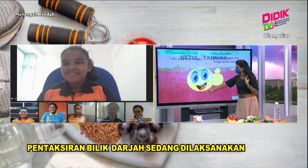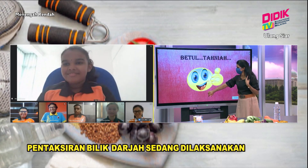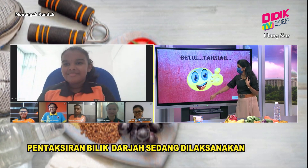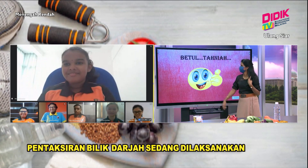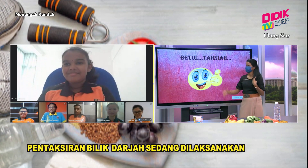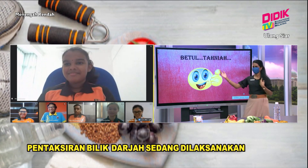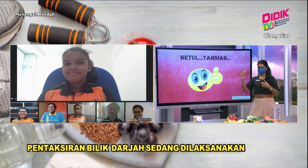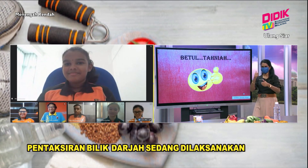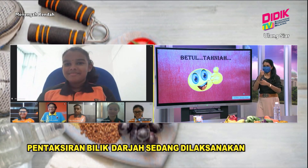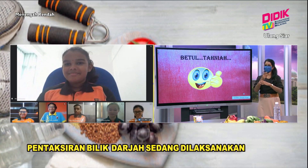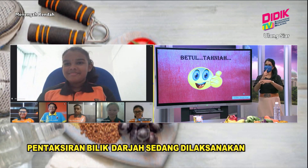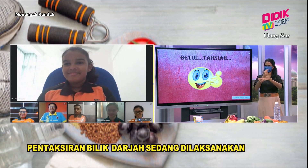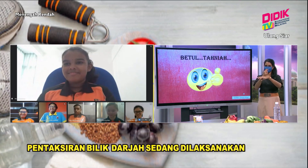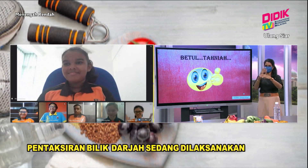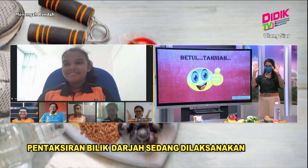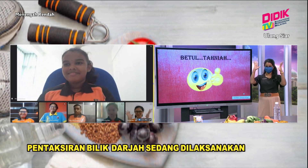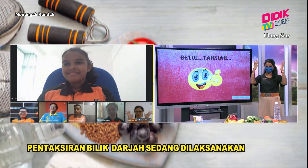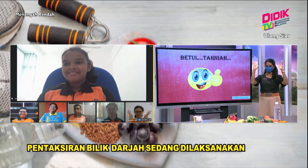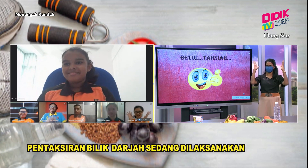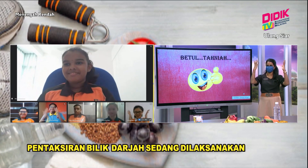Dilajut. No. Okey, tanya sayang.